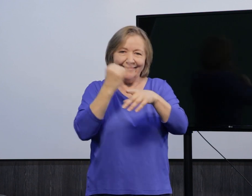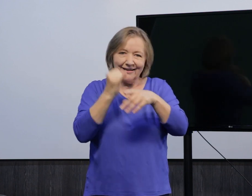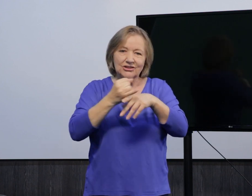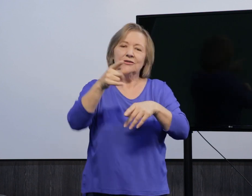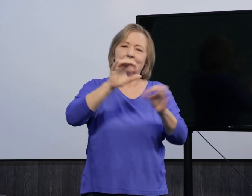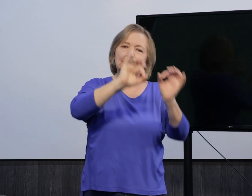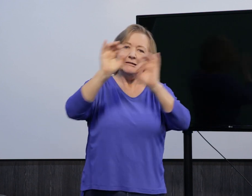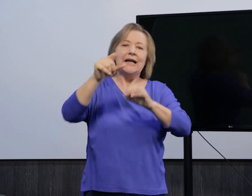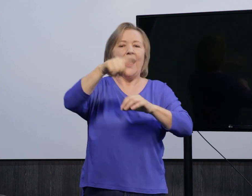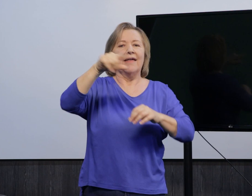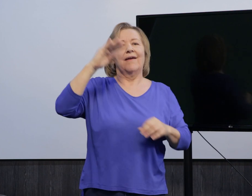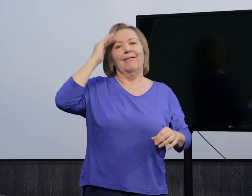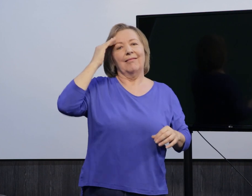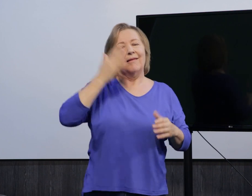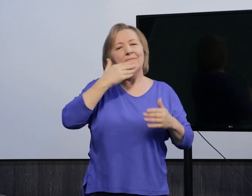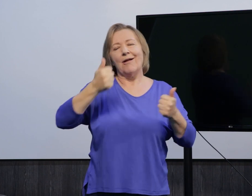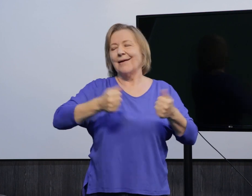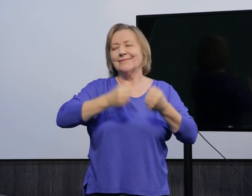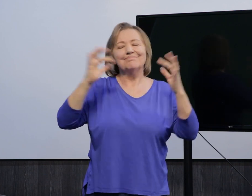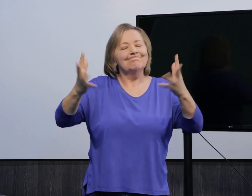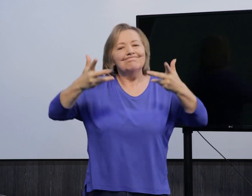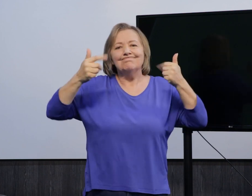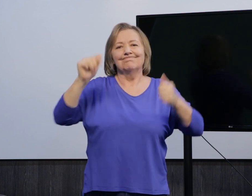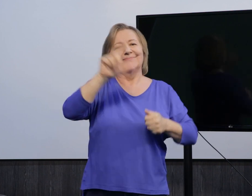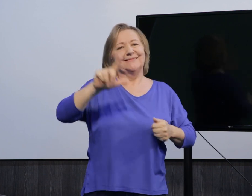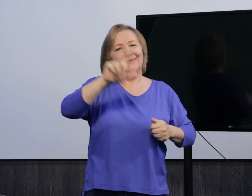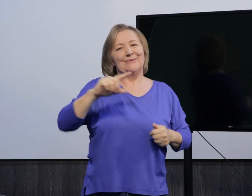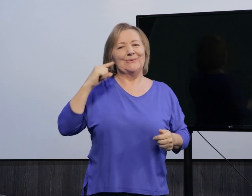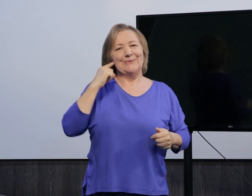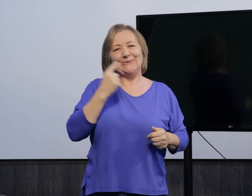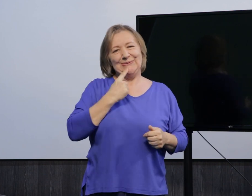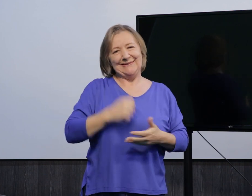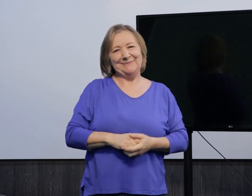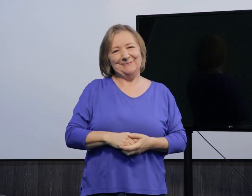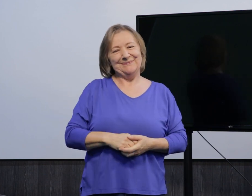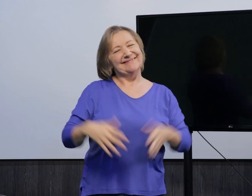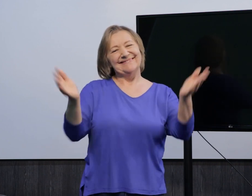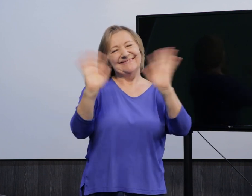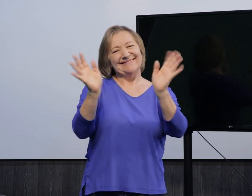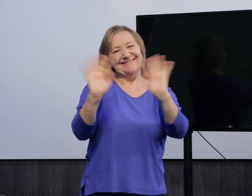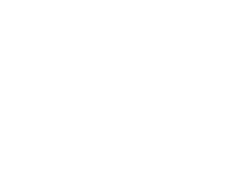minhas também que é de vocês vão entender melhor a respeito da literatura surda tá tchau tchau